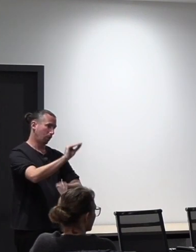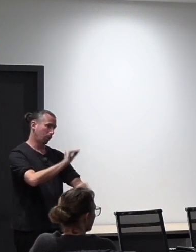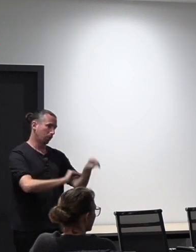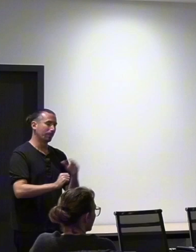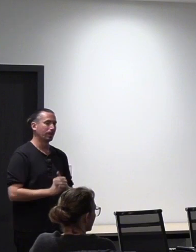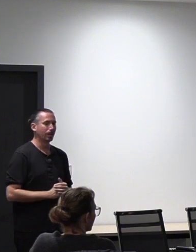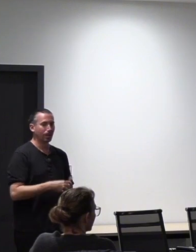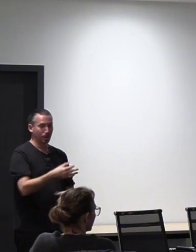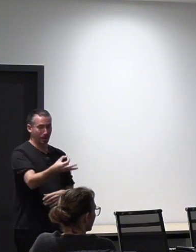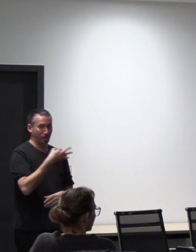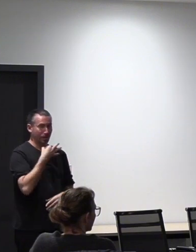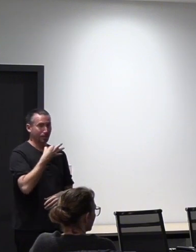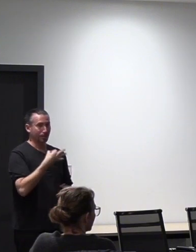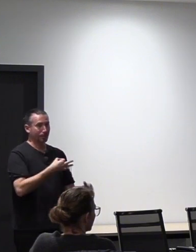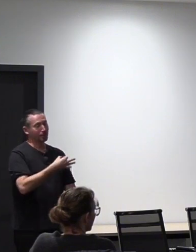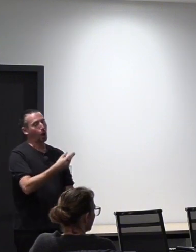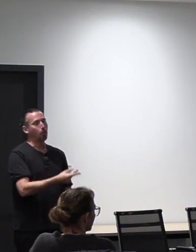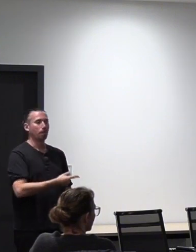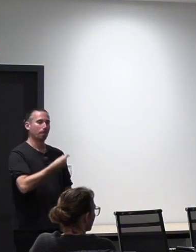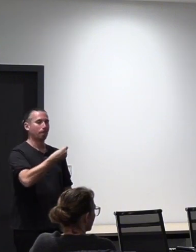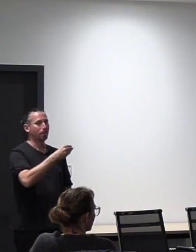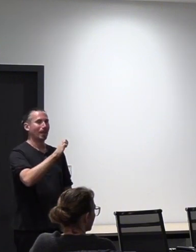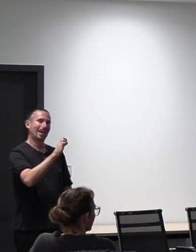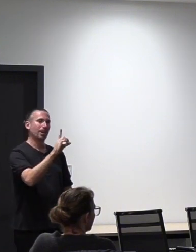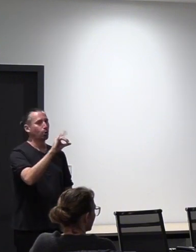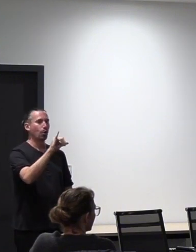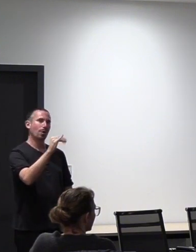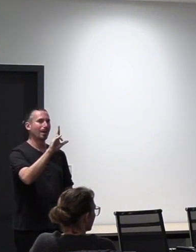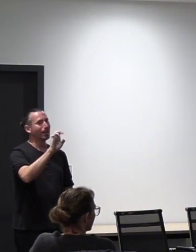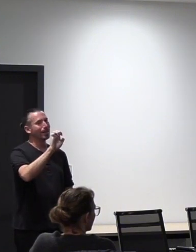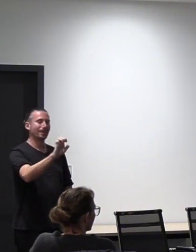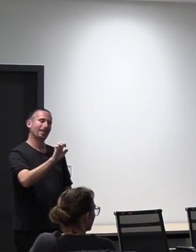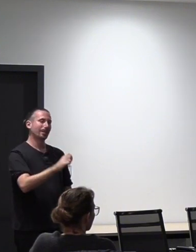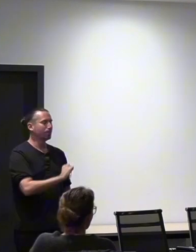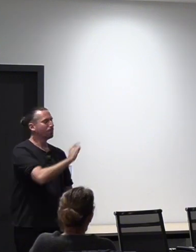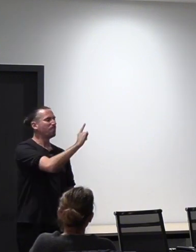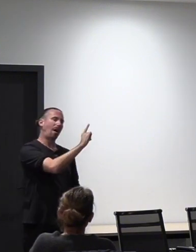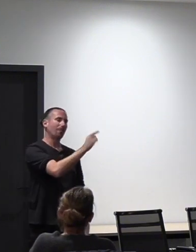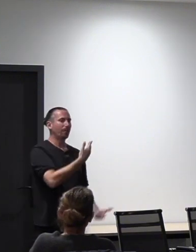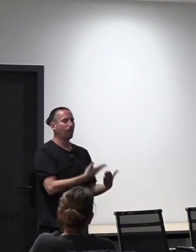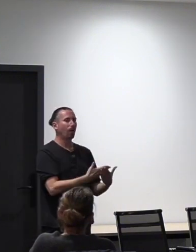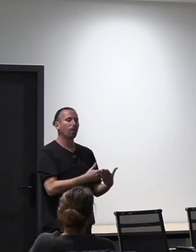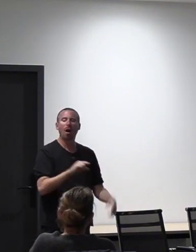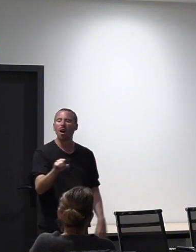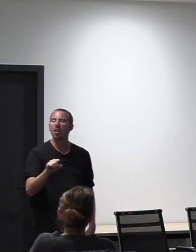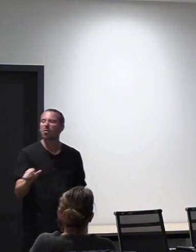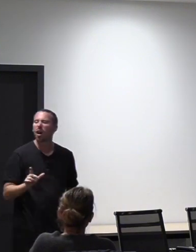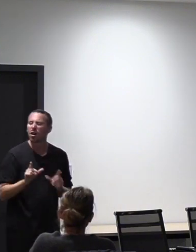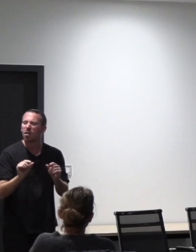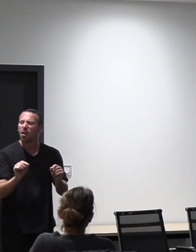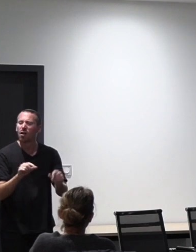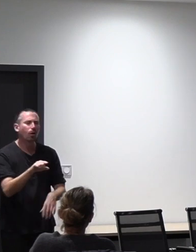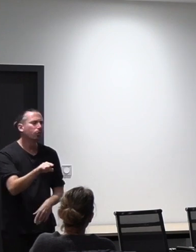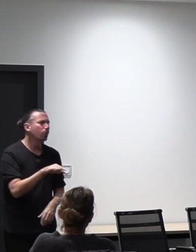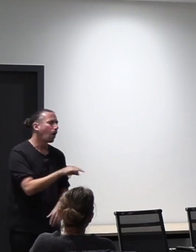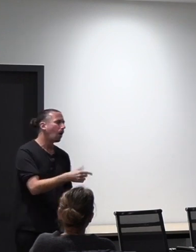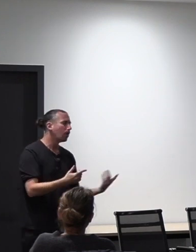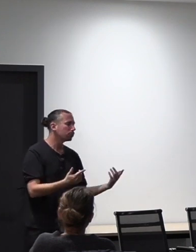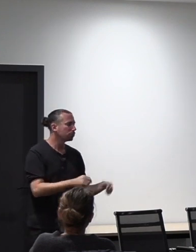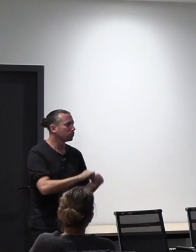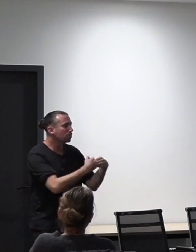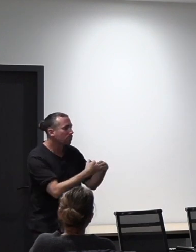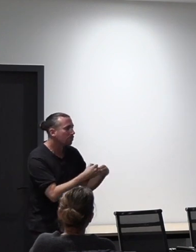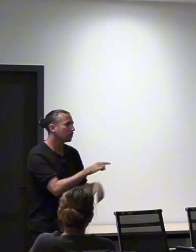la médecine, avec un grand M, appelle le malade, le cancéreux, le diabétique, le paraplégique ou